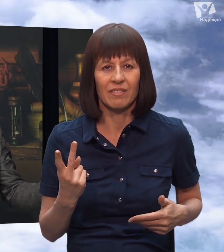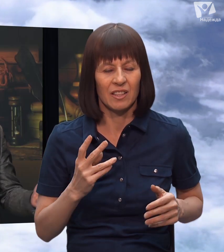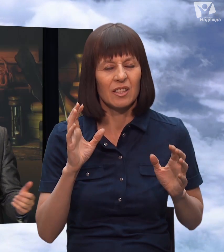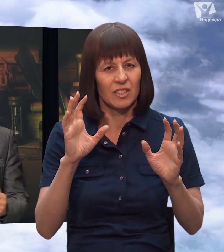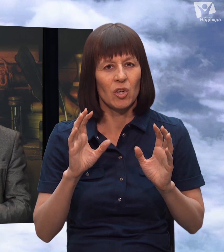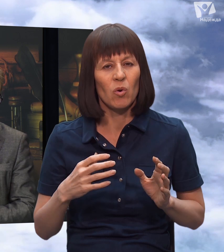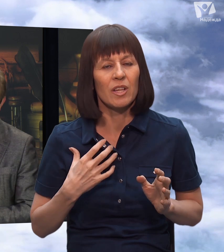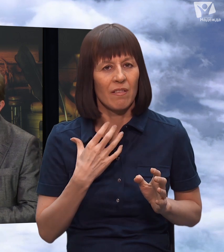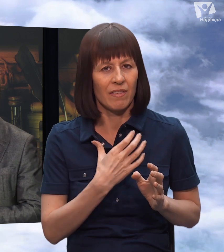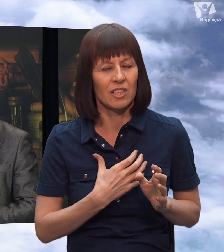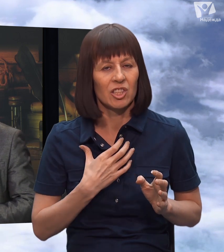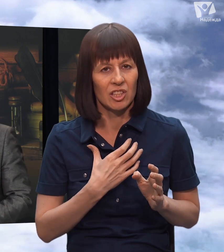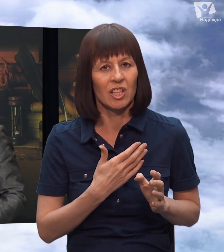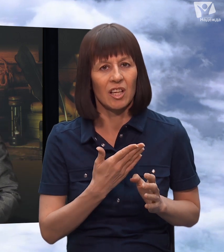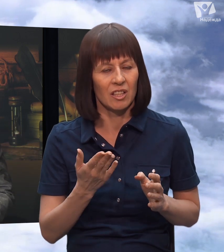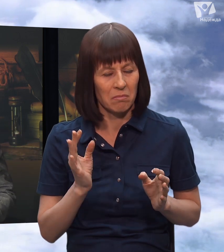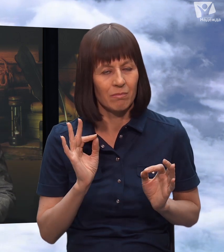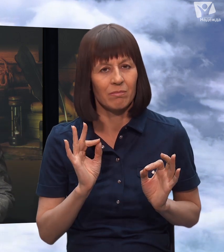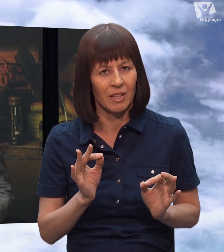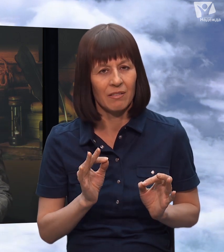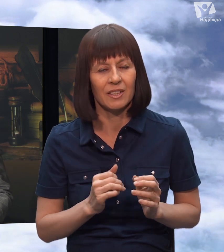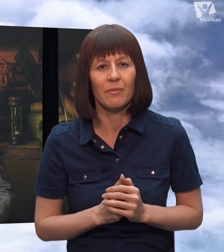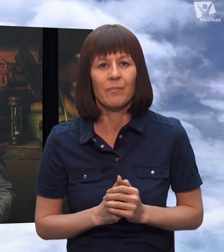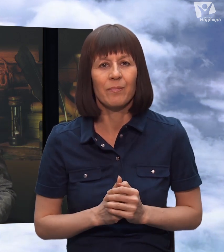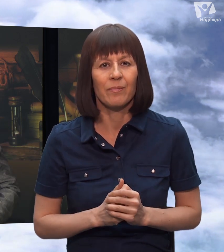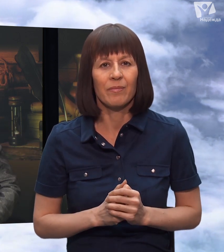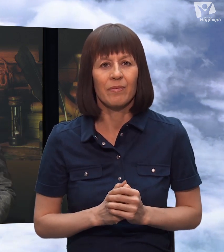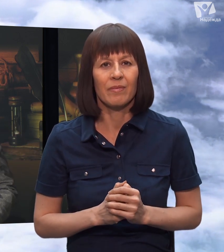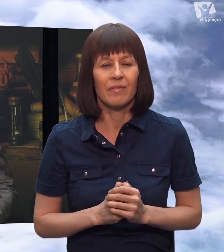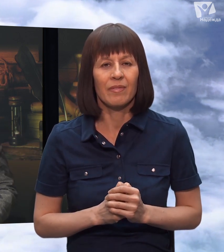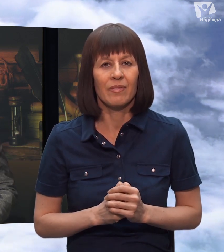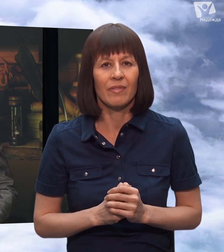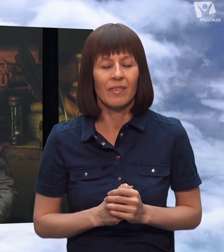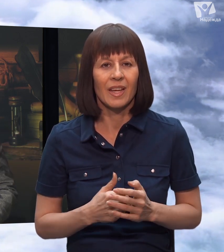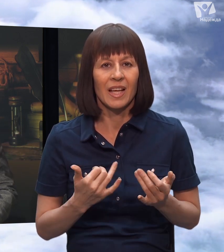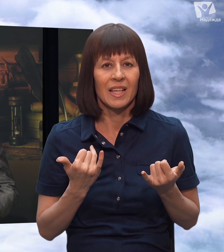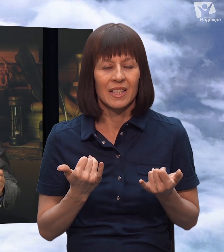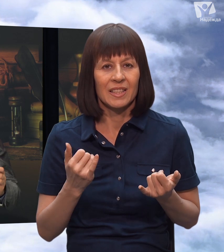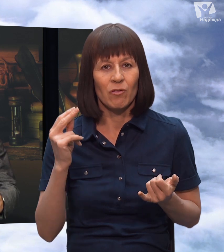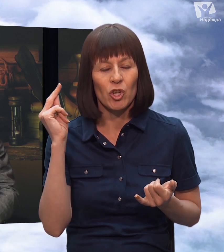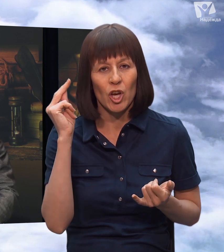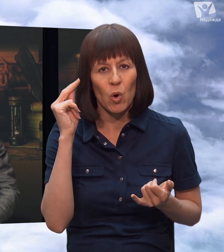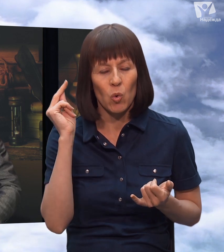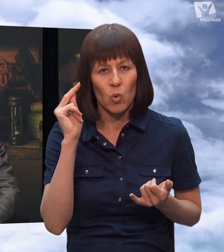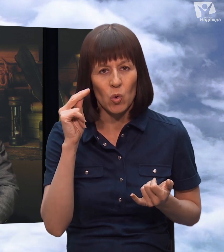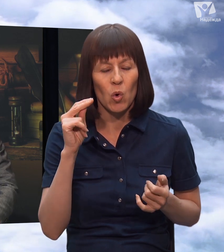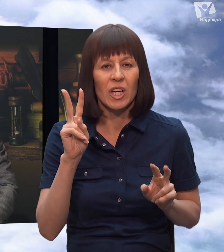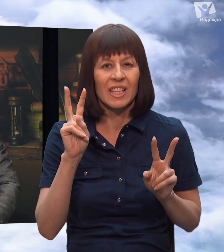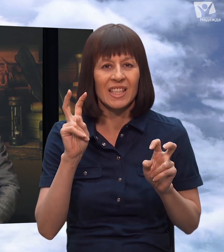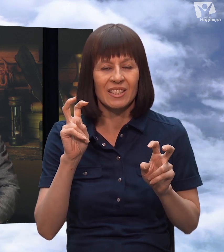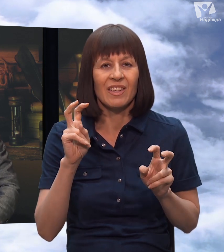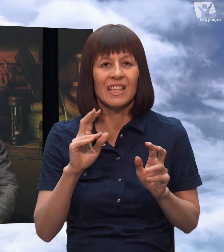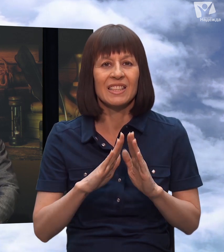когда бы то ни было о чем когда бы то ни было прежде замечательно наш урок называется книга второзаконие